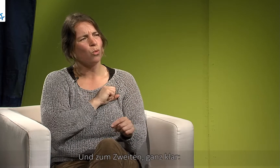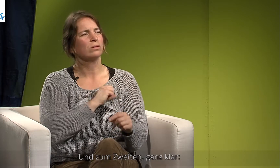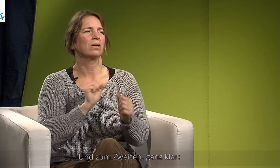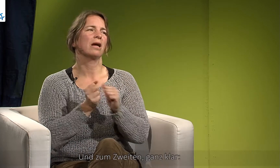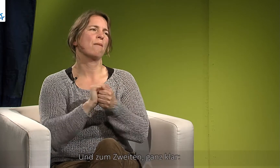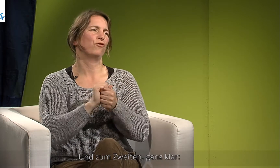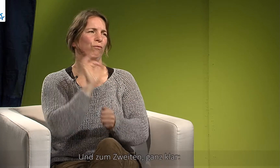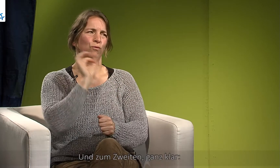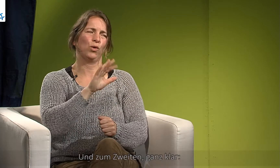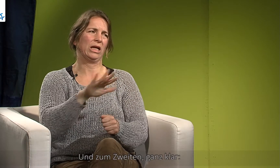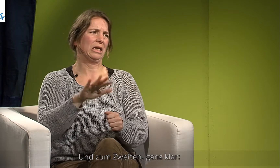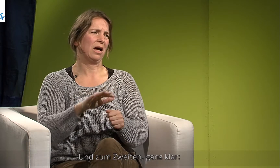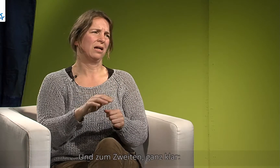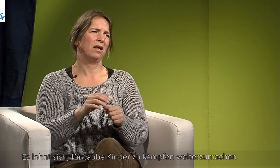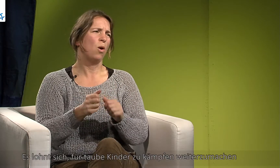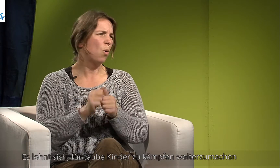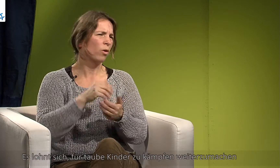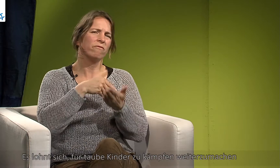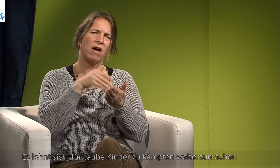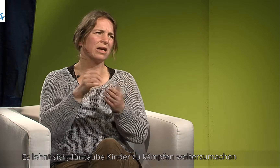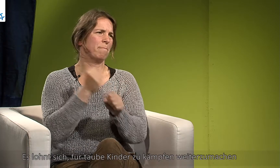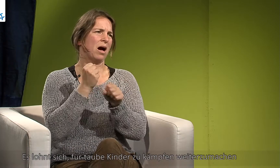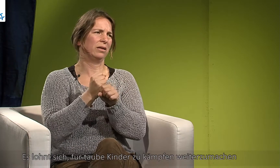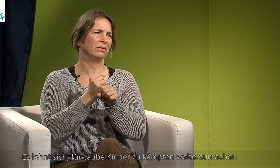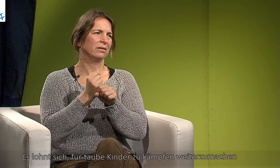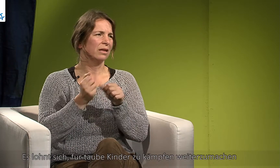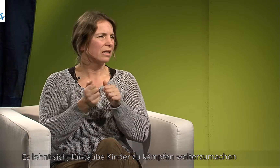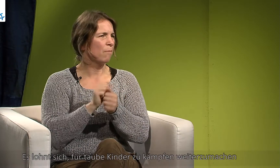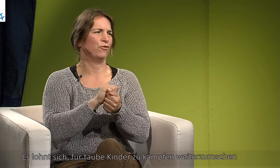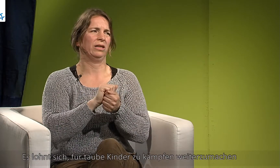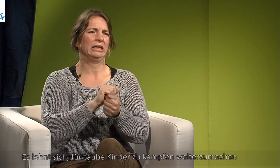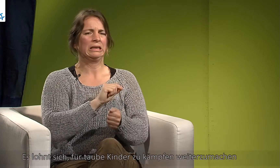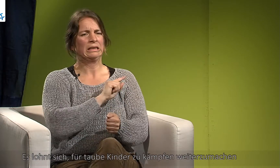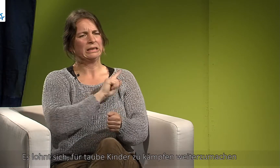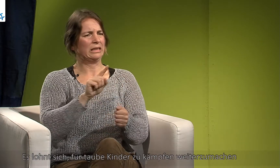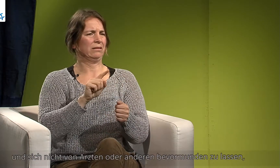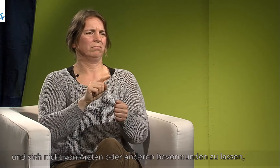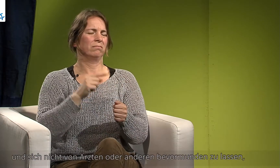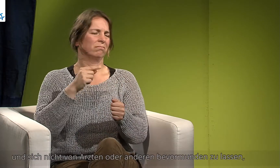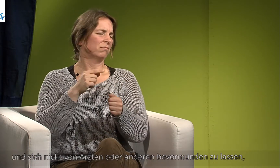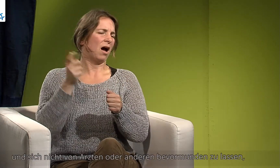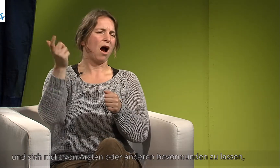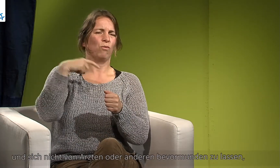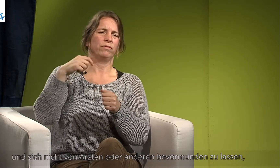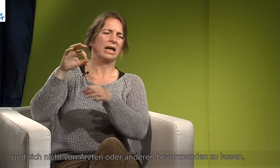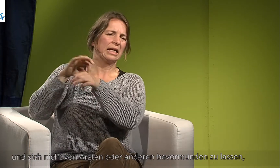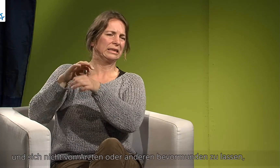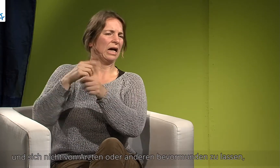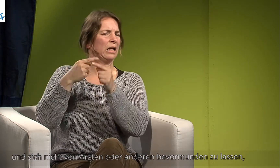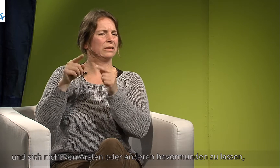also einfach ganz klar, es lohnt sich einfach für gehörlose Kinder zu kämpfen und weiterzumachen und sich nicht von Ärzten oder